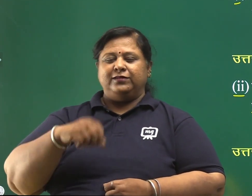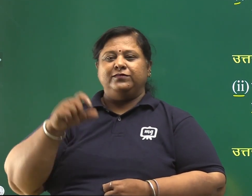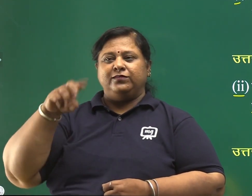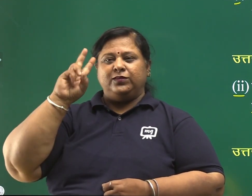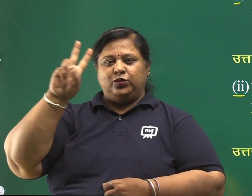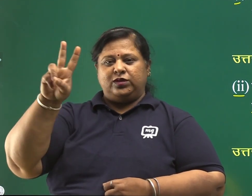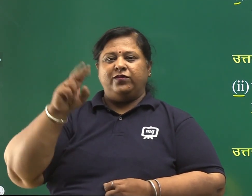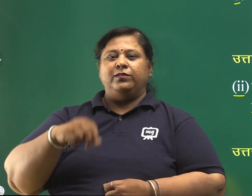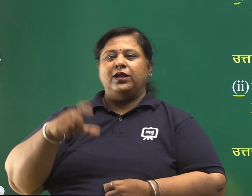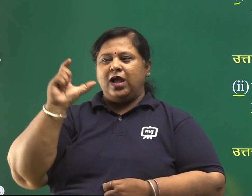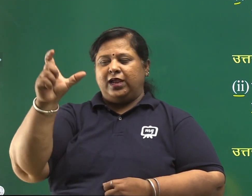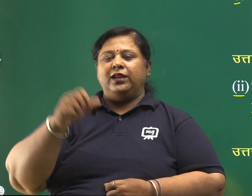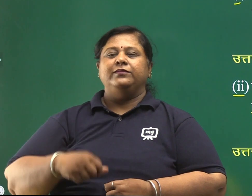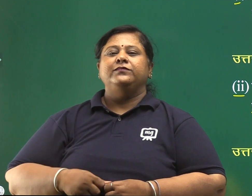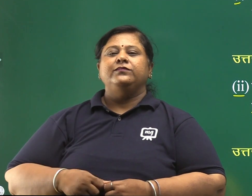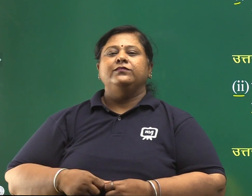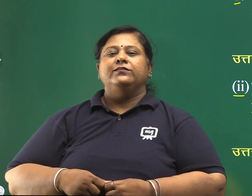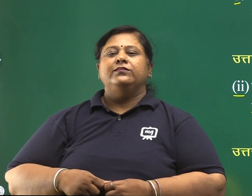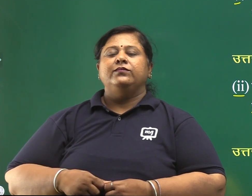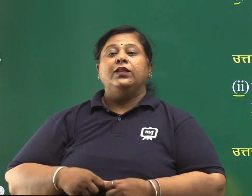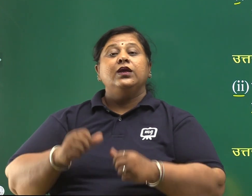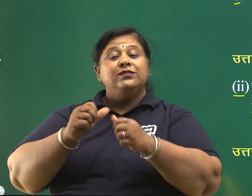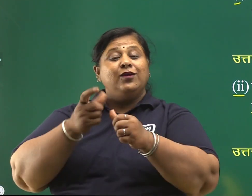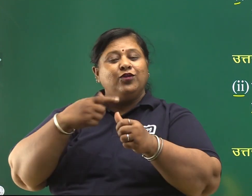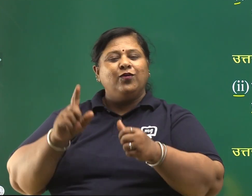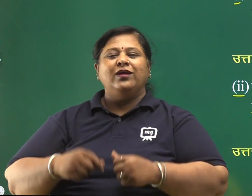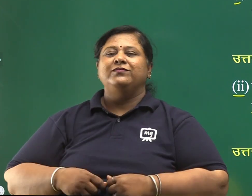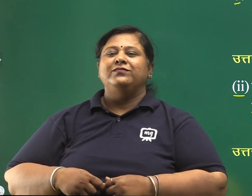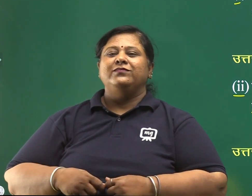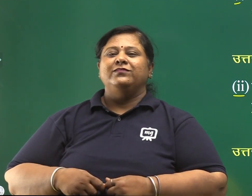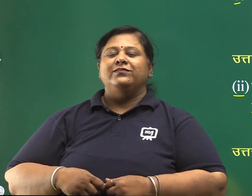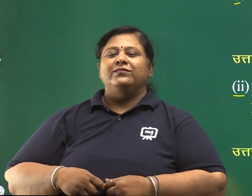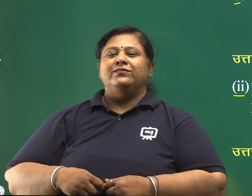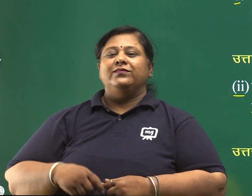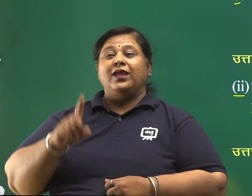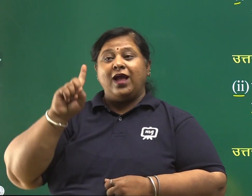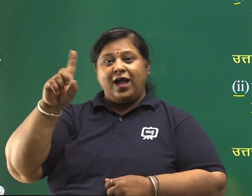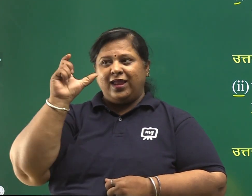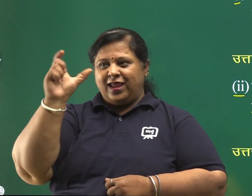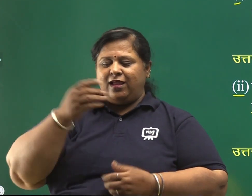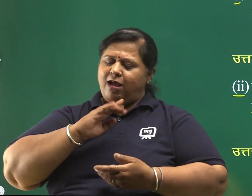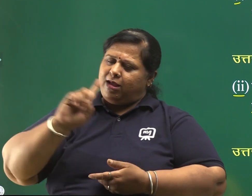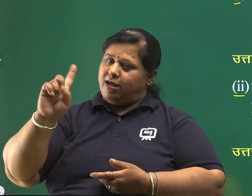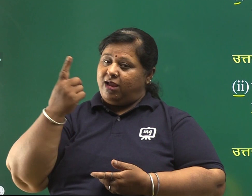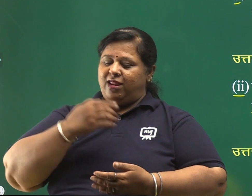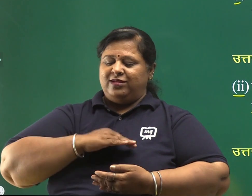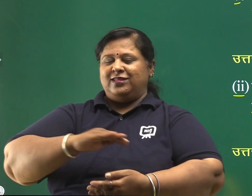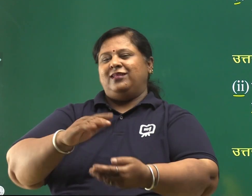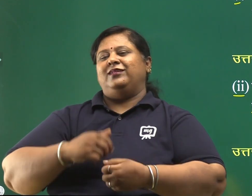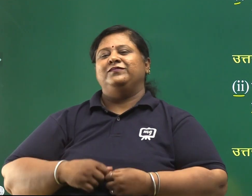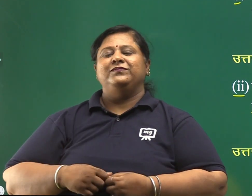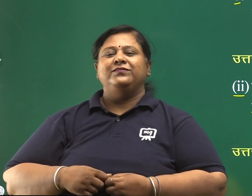और दूसरा विकल्प है अकेली। तो सही उत्तर होगा अकेली संतान।